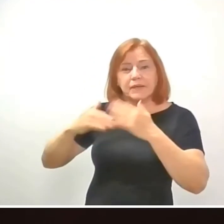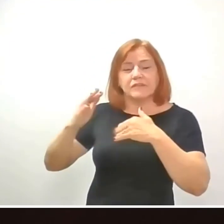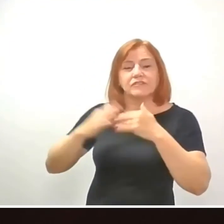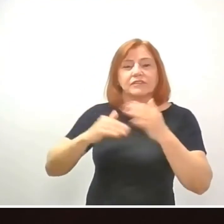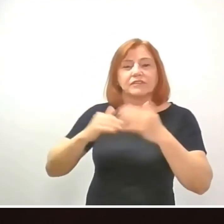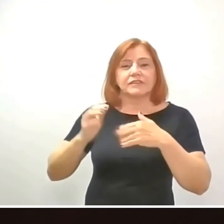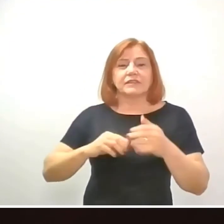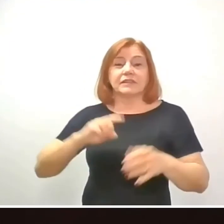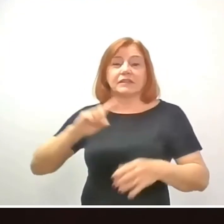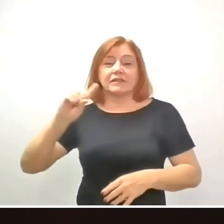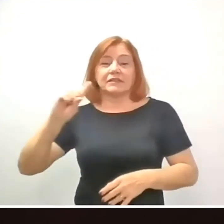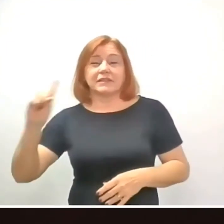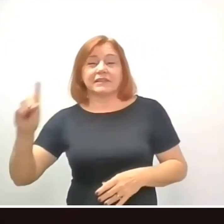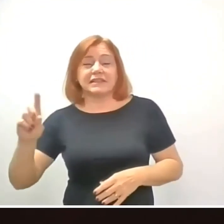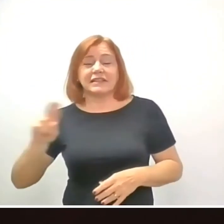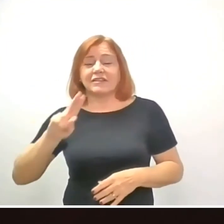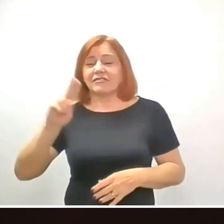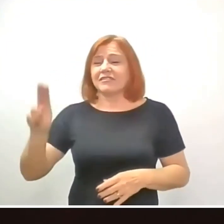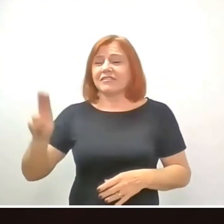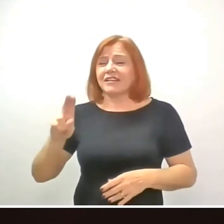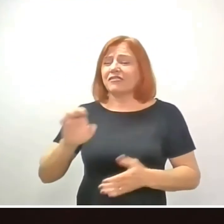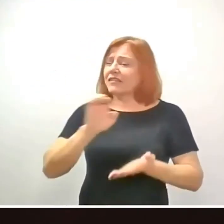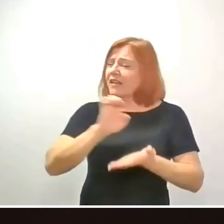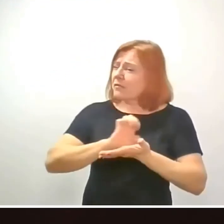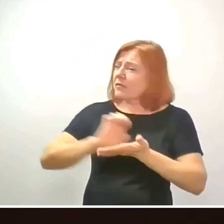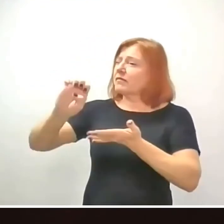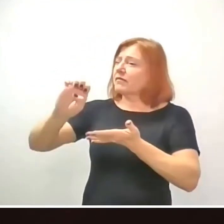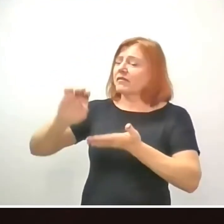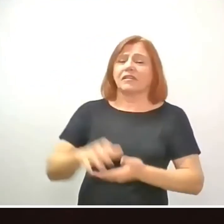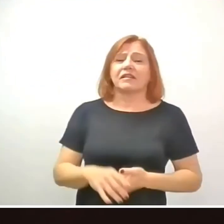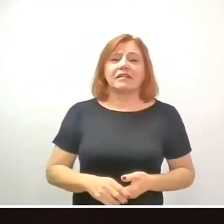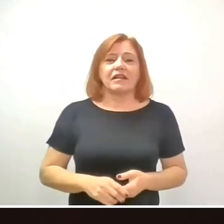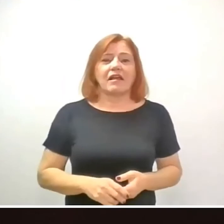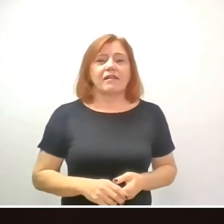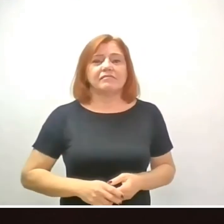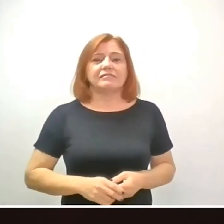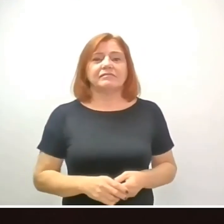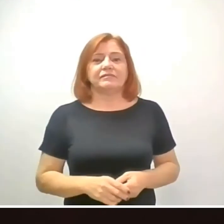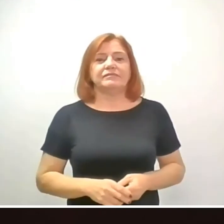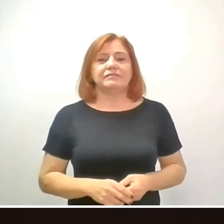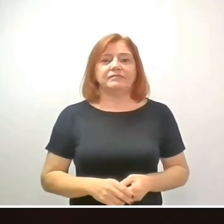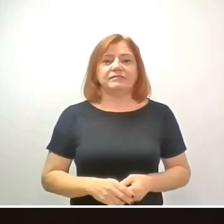usado esses jovens, meninos até, certo? Para